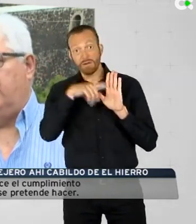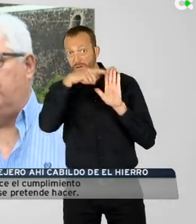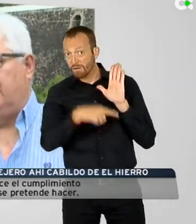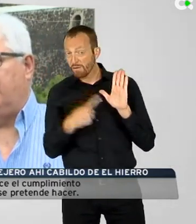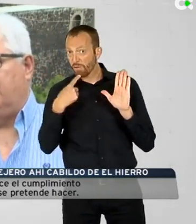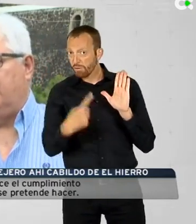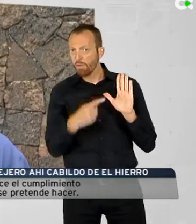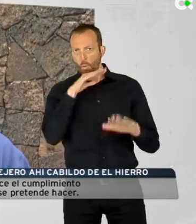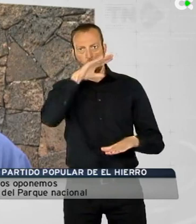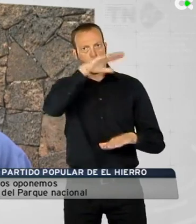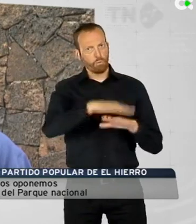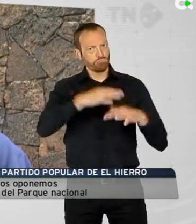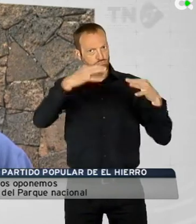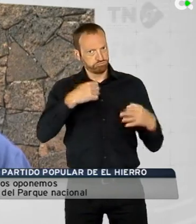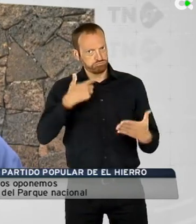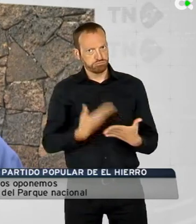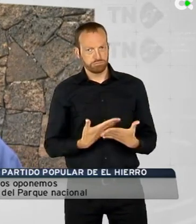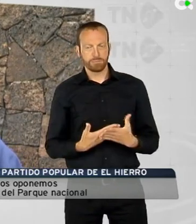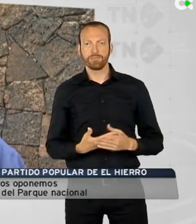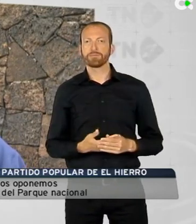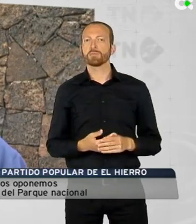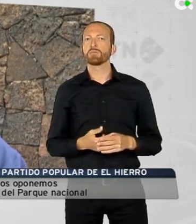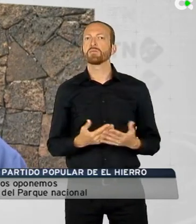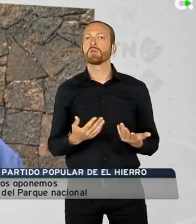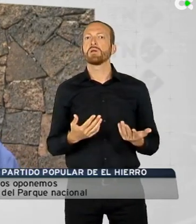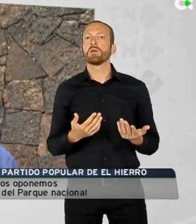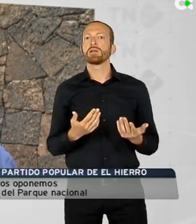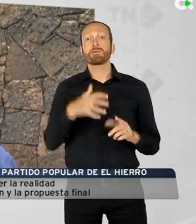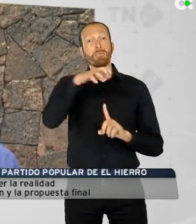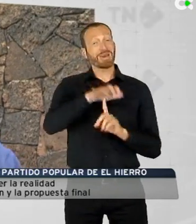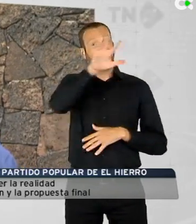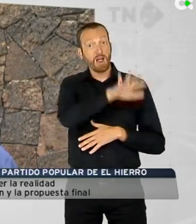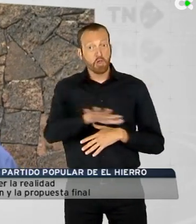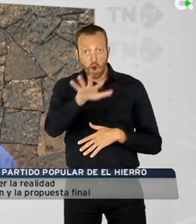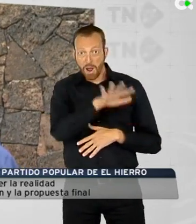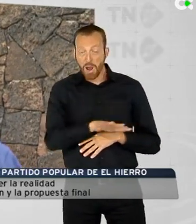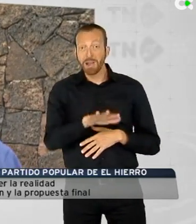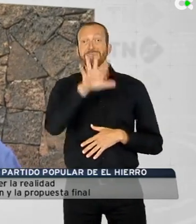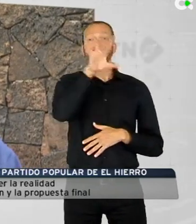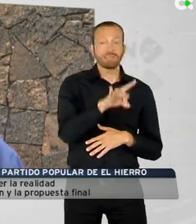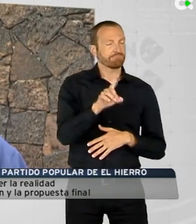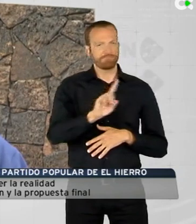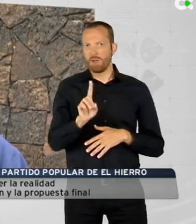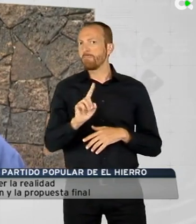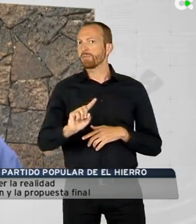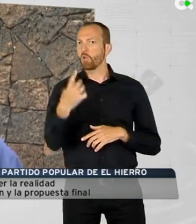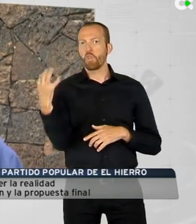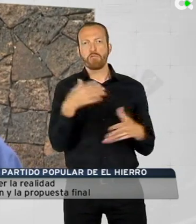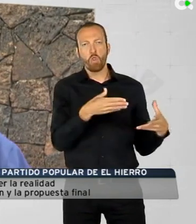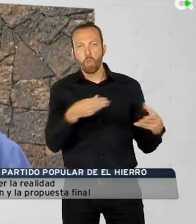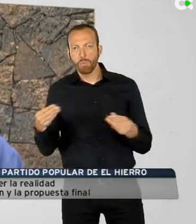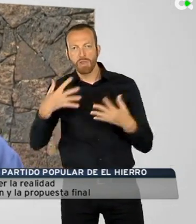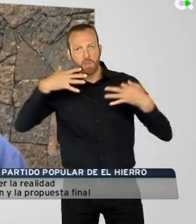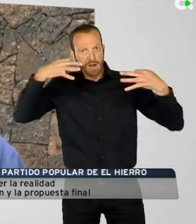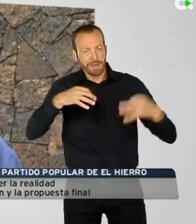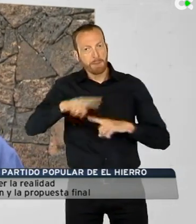que se pretende hacer. Nosotros nos oponemos a una declaración del Parque Nacional sin conocer la realidad y la documentación y